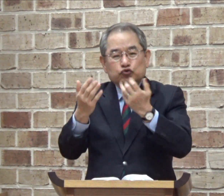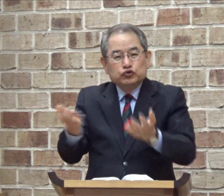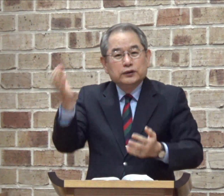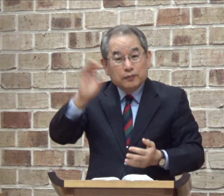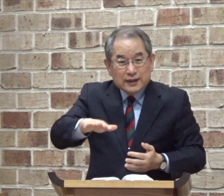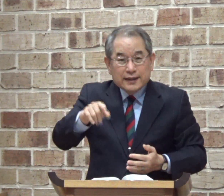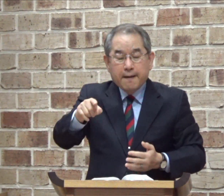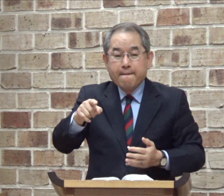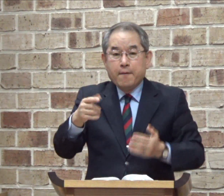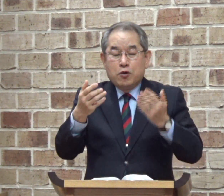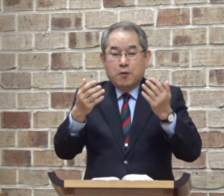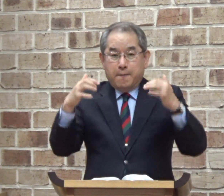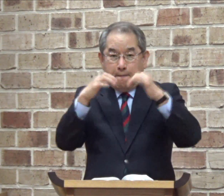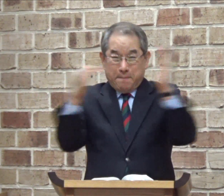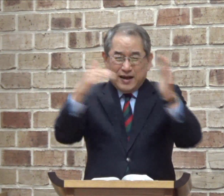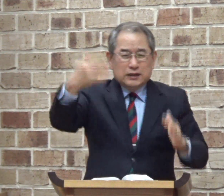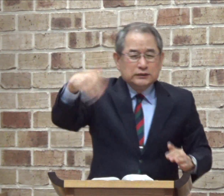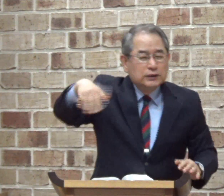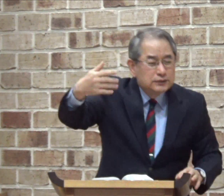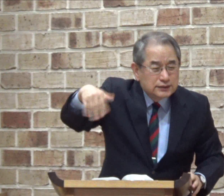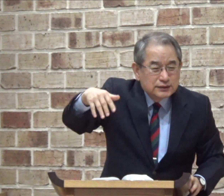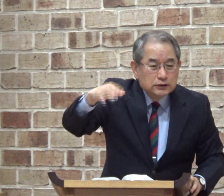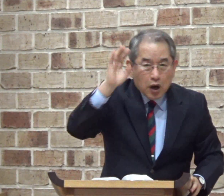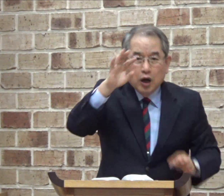위해서 계속해서 폭격 중에 있는데요.